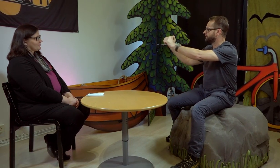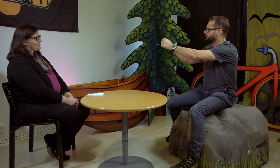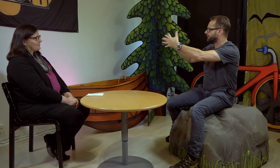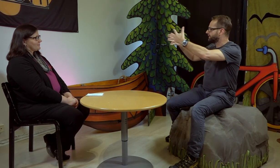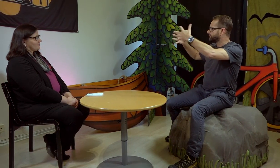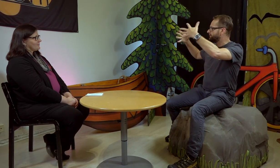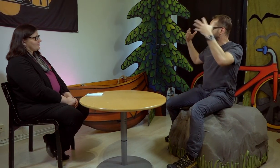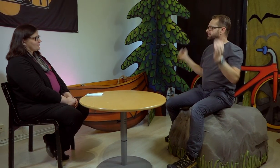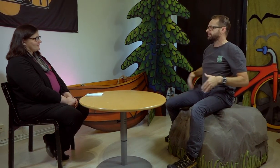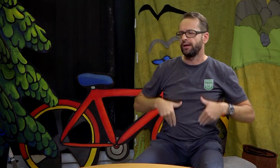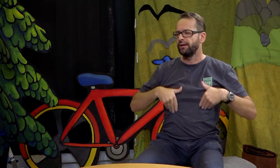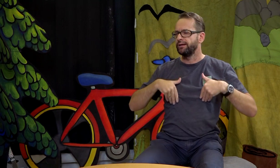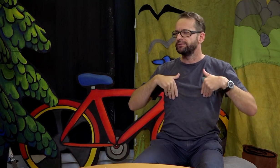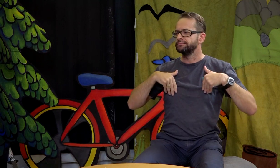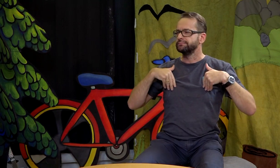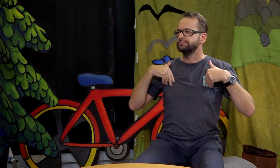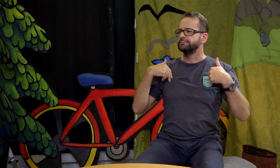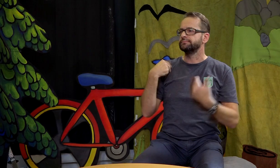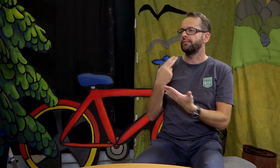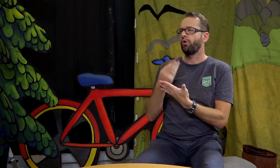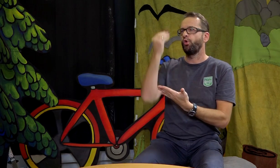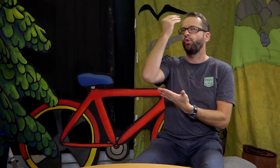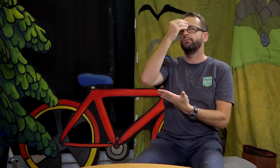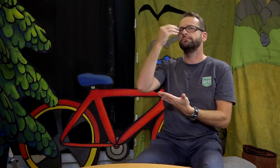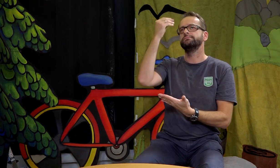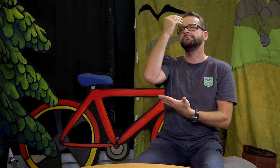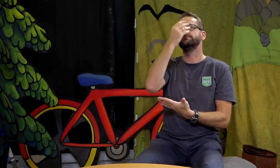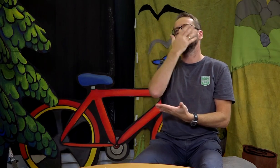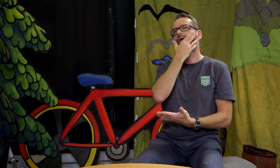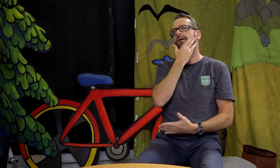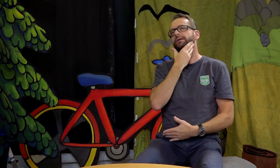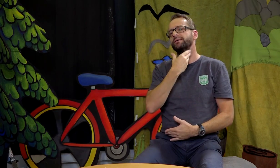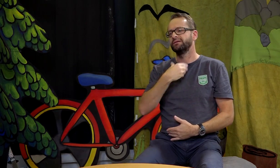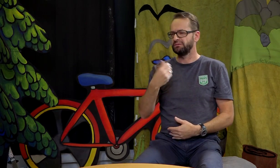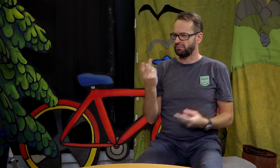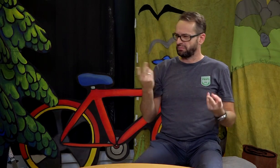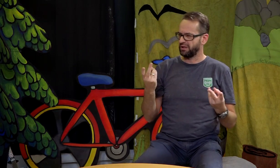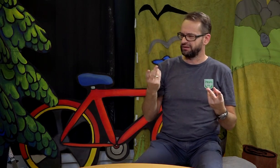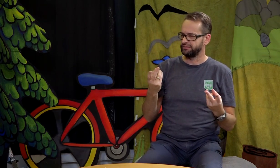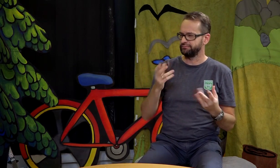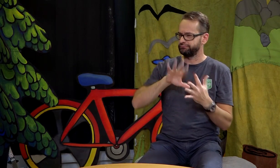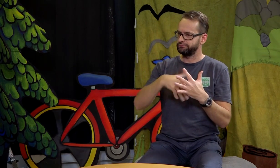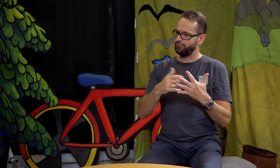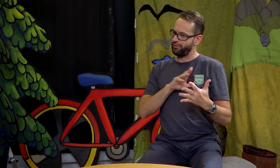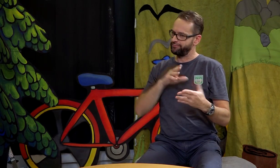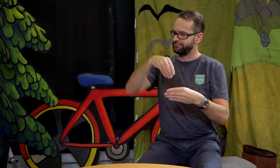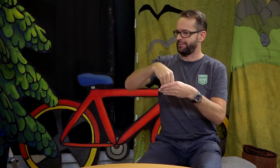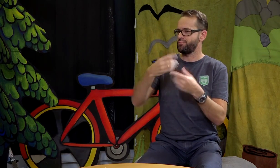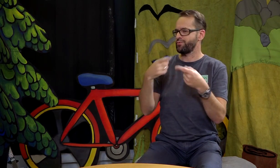ja tämmöisen ilman vaaleneminen, auringon nousu, unelmat, ne ovat kauniita. Kyllä siinä